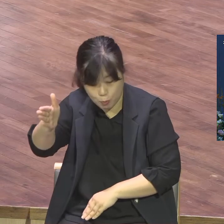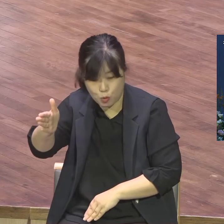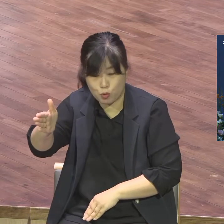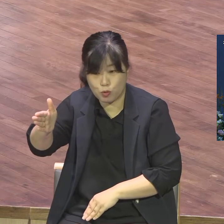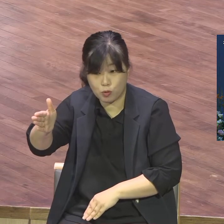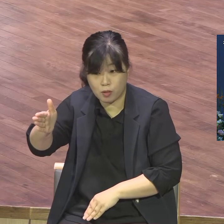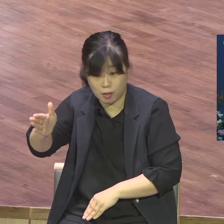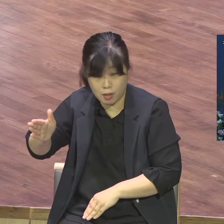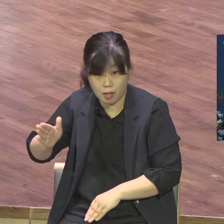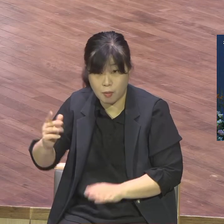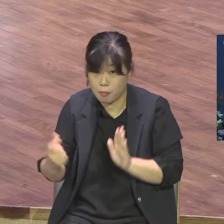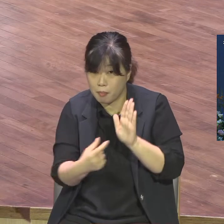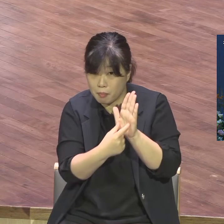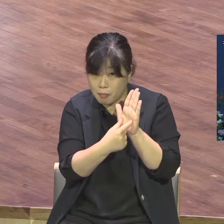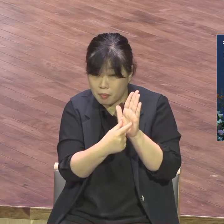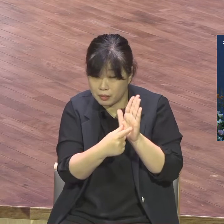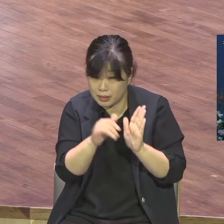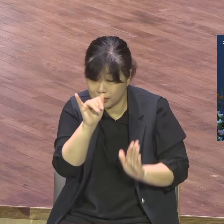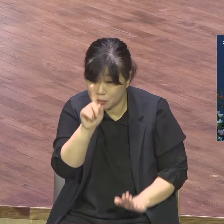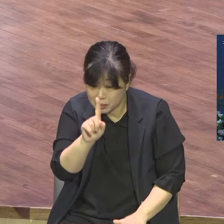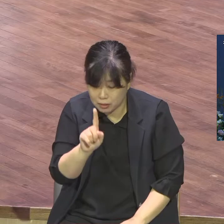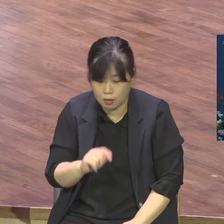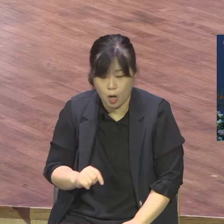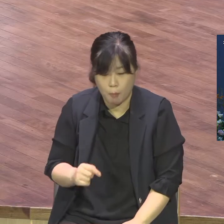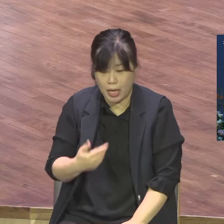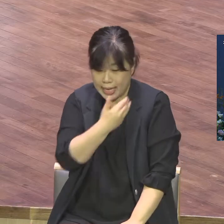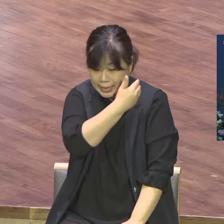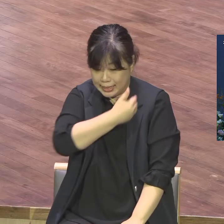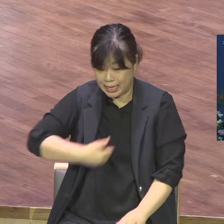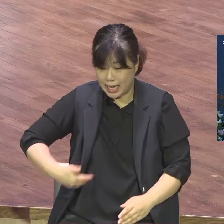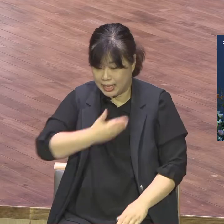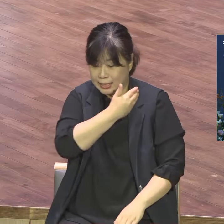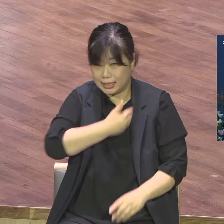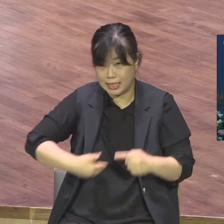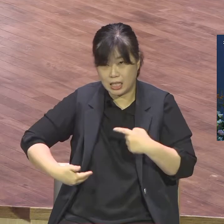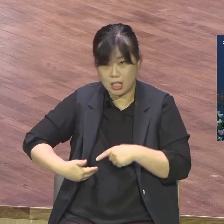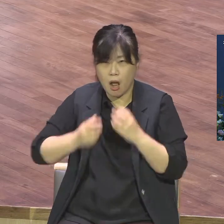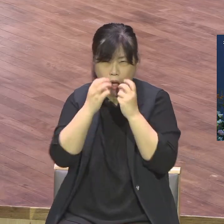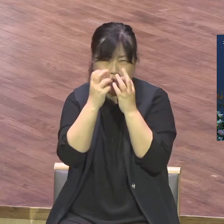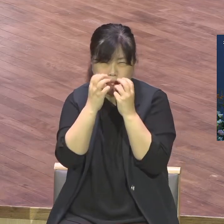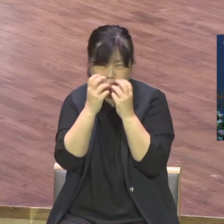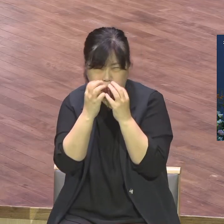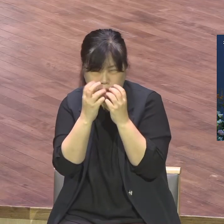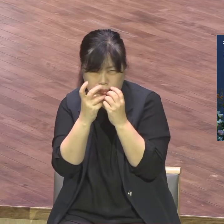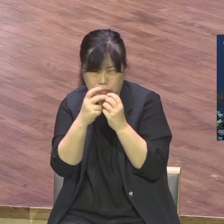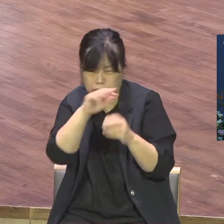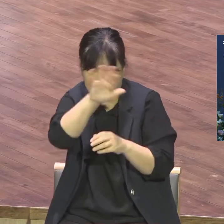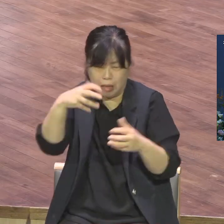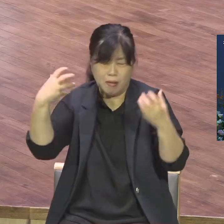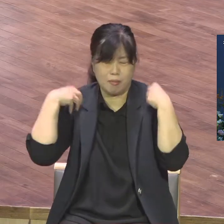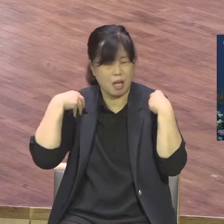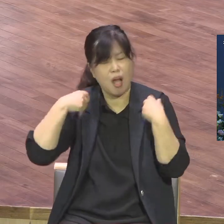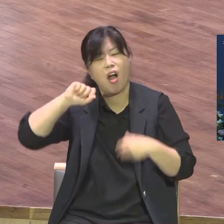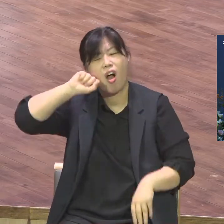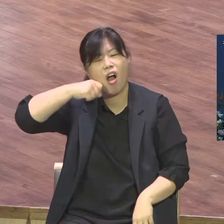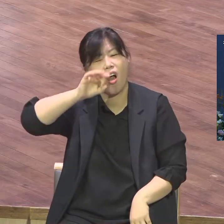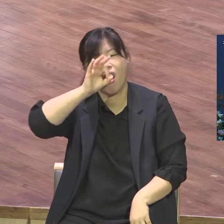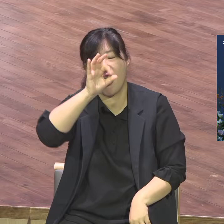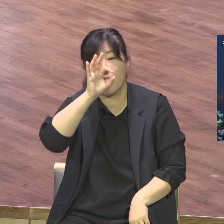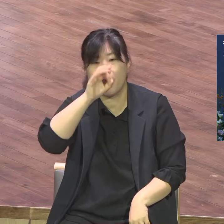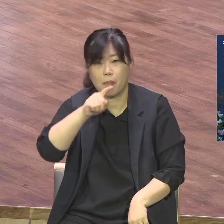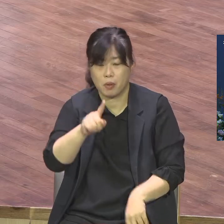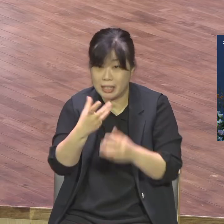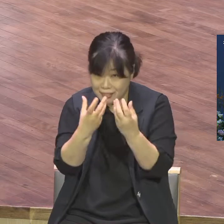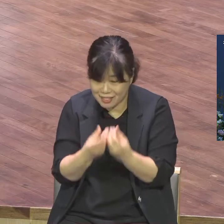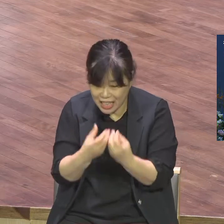하면 모든 일을 한 사람이 할 수가 없어요. 이 사도들이 모여가지고 구제도 하고 뭐 어디 뭐 이것저것